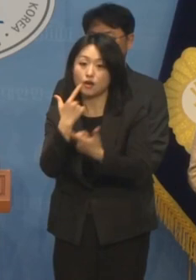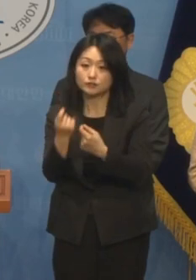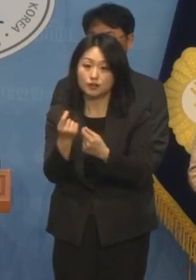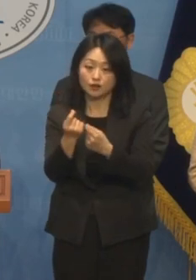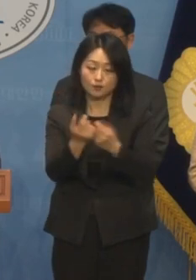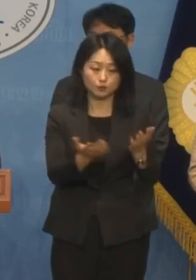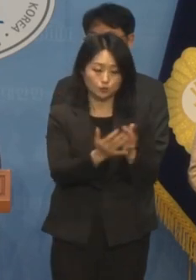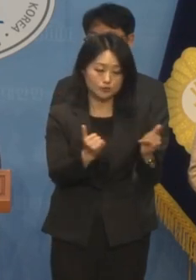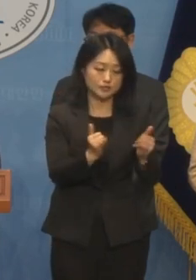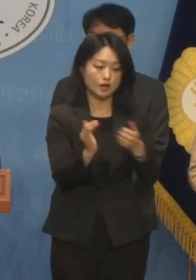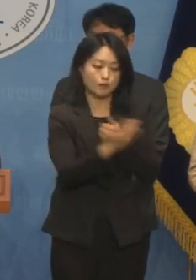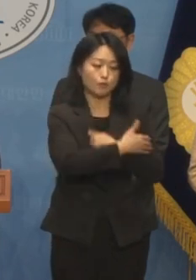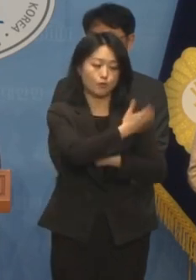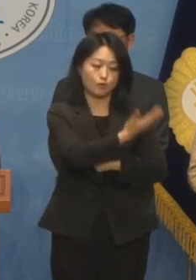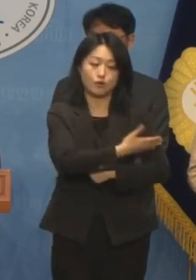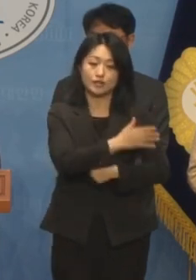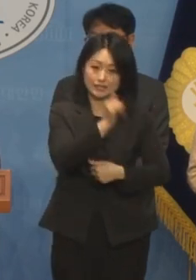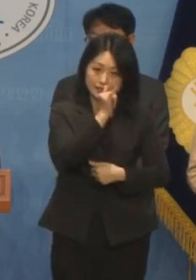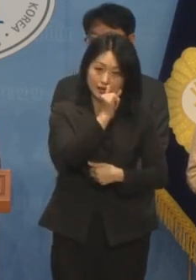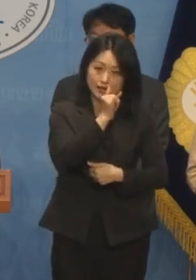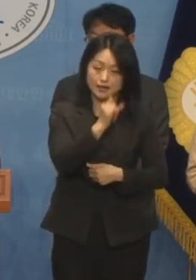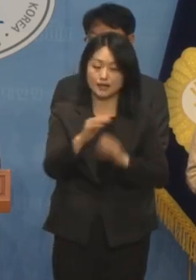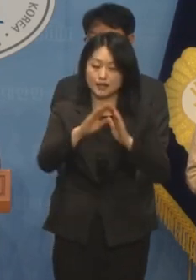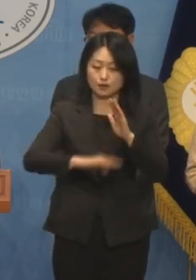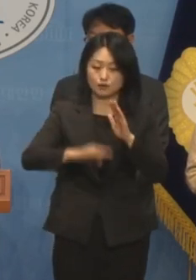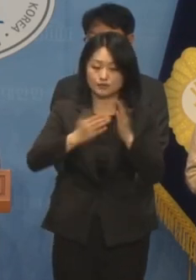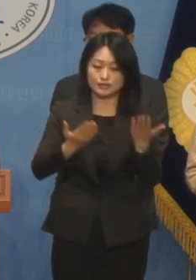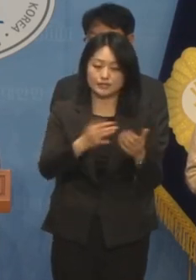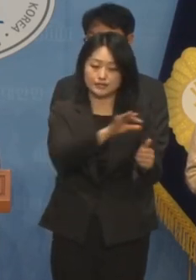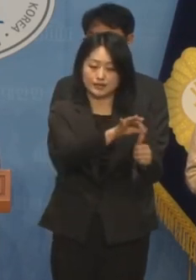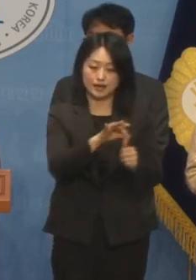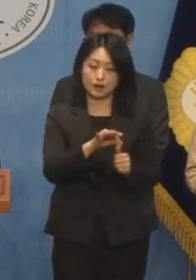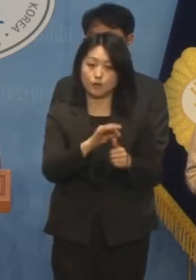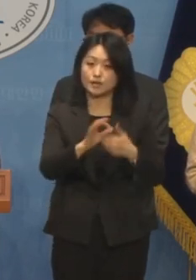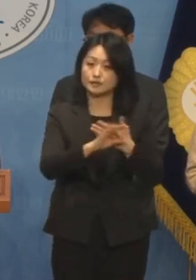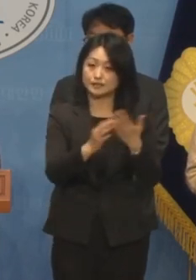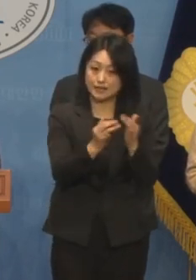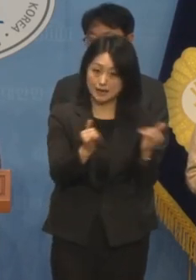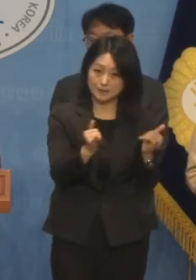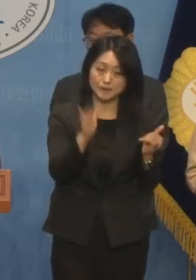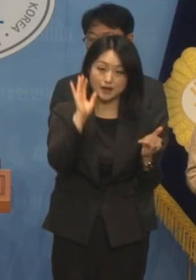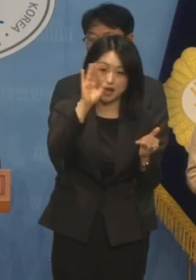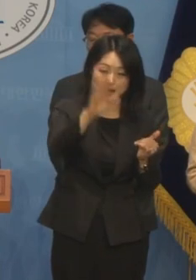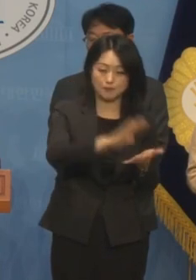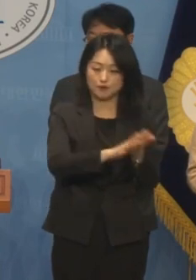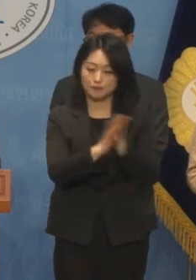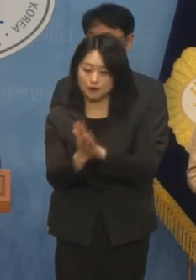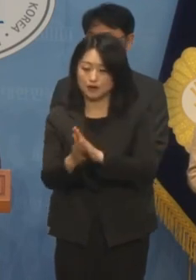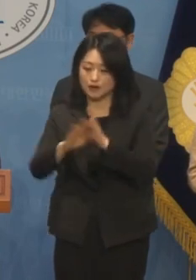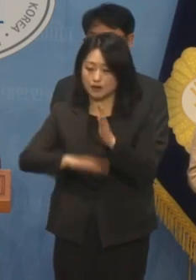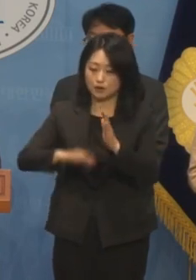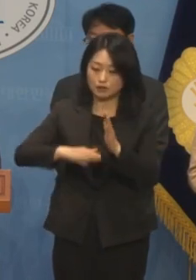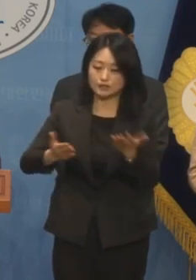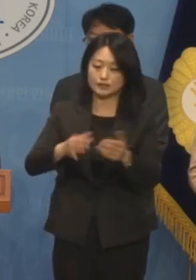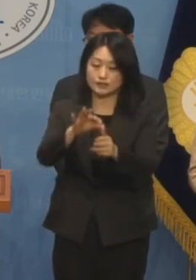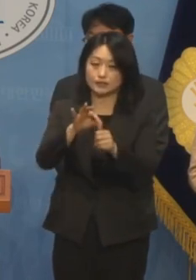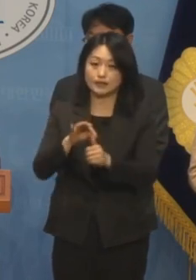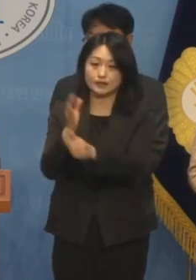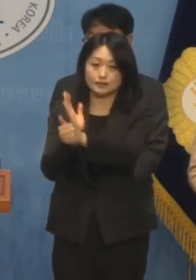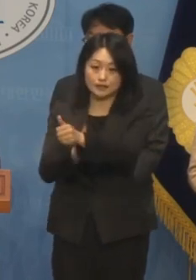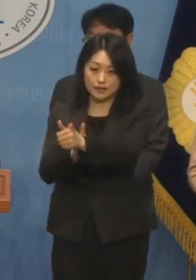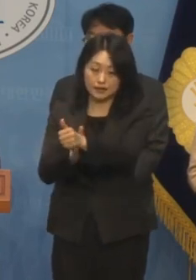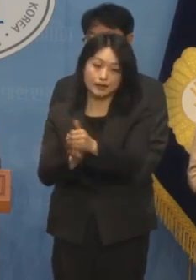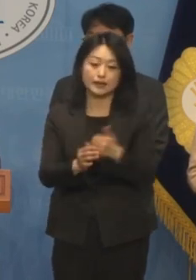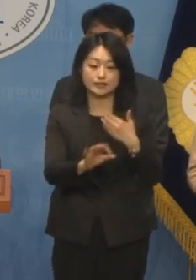인정하라. 정규직 채용 원칙을 지키고 현재 단기 계약직은 단계적으로 정규직 전환하라. 단기 채용